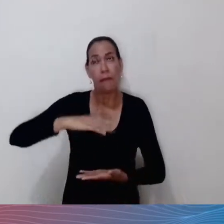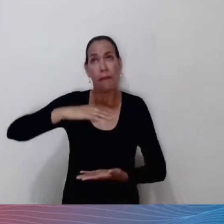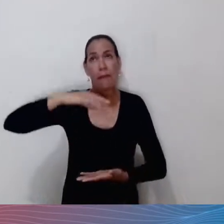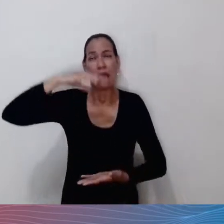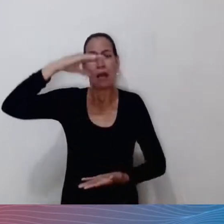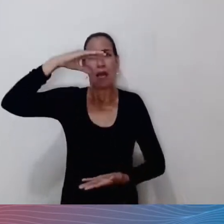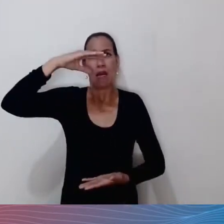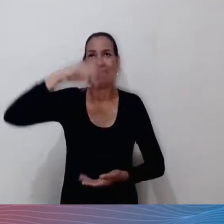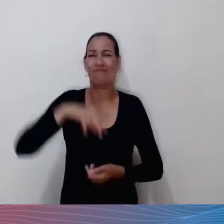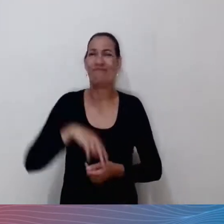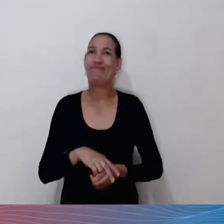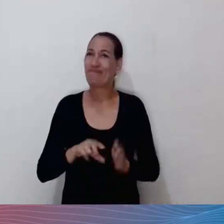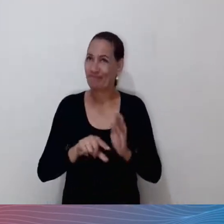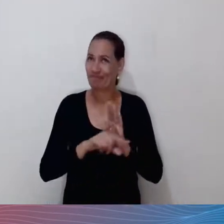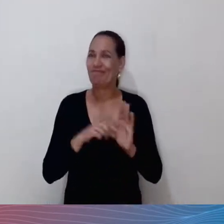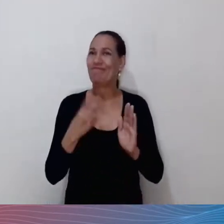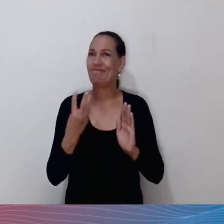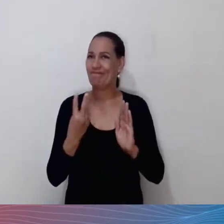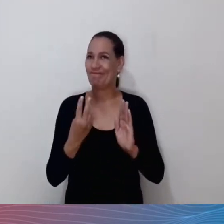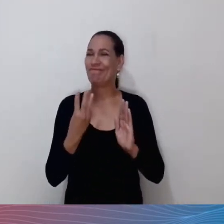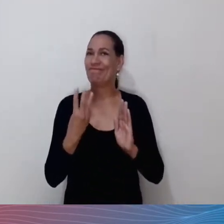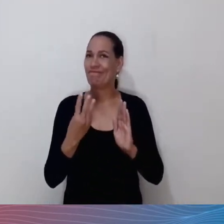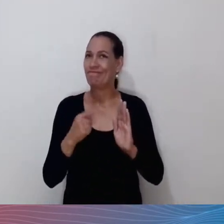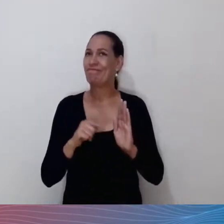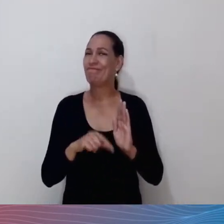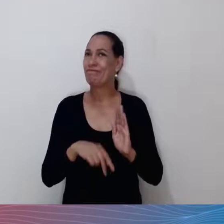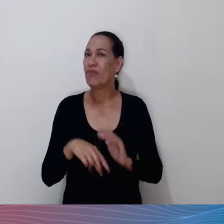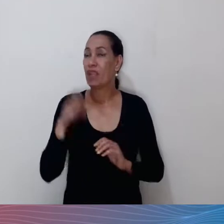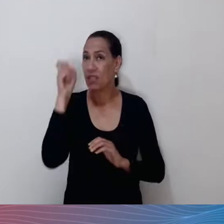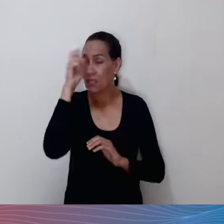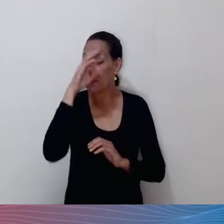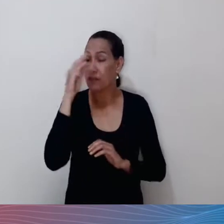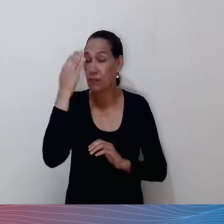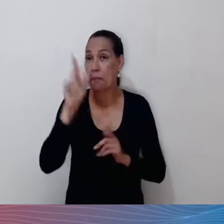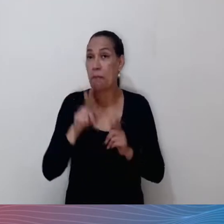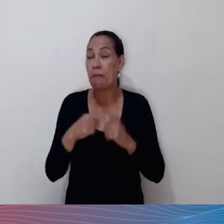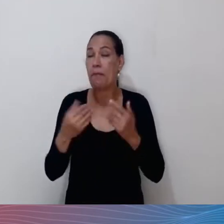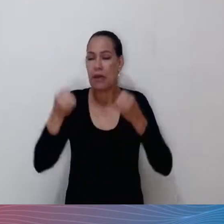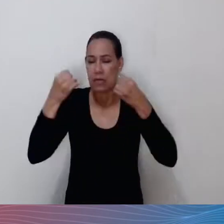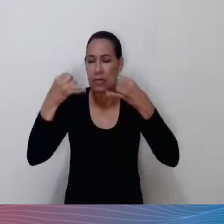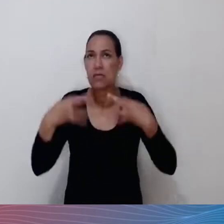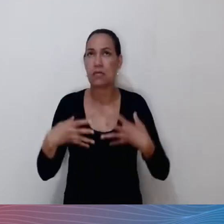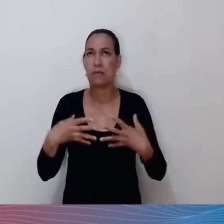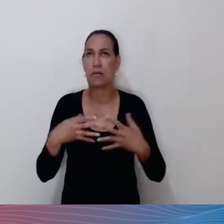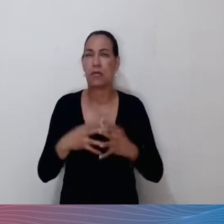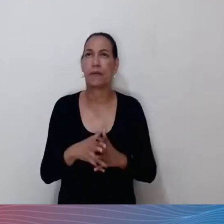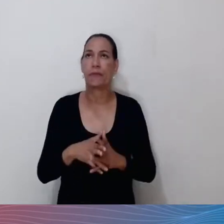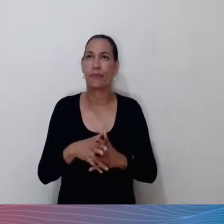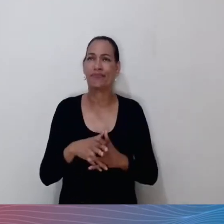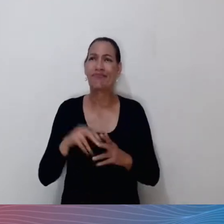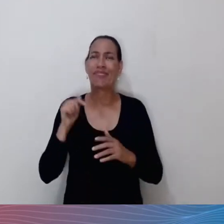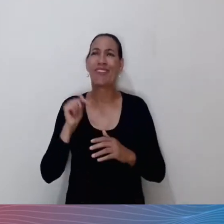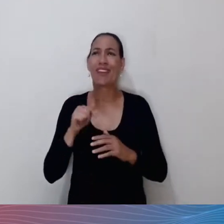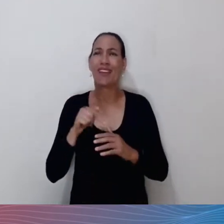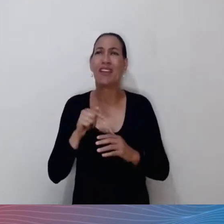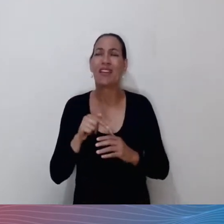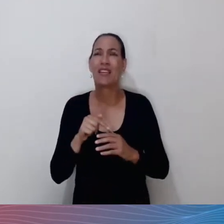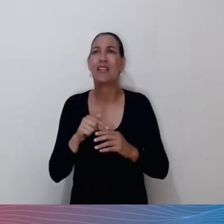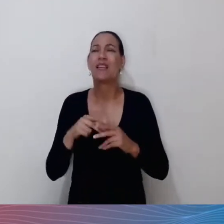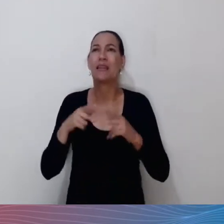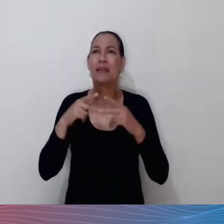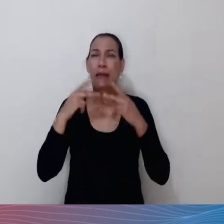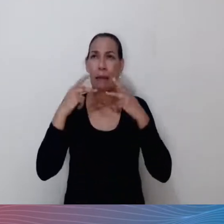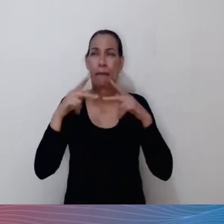tentar explicar. Irmãos, essa palavra, quando Cristo subiu às